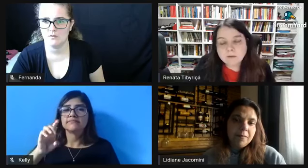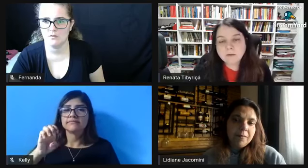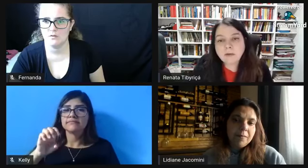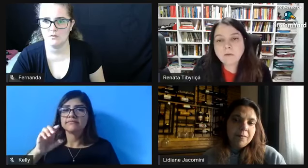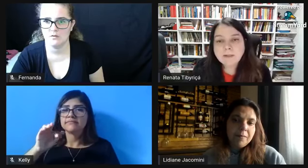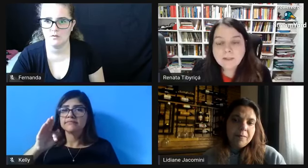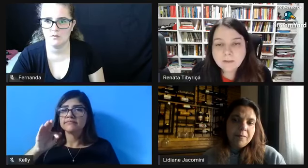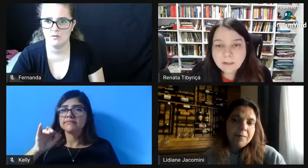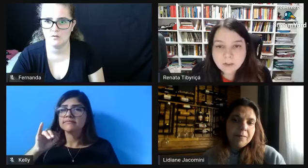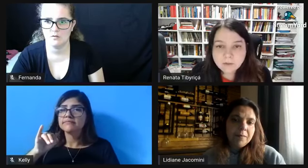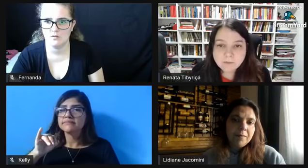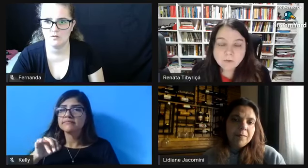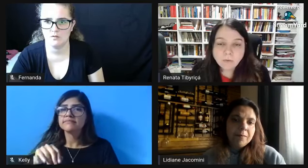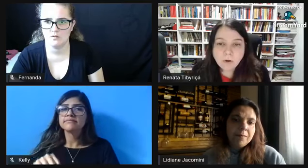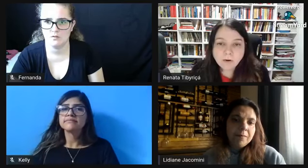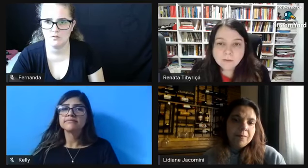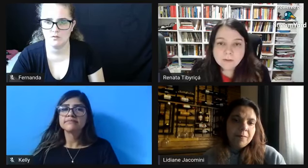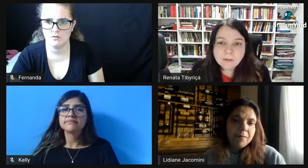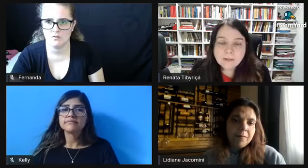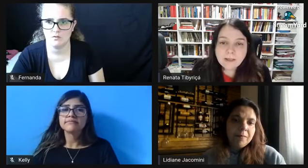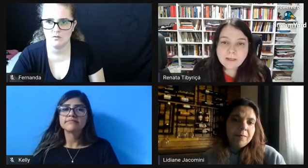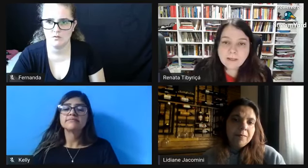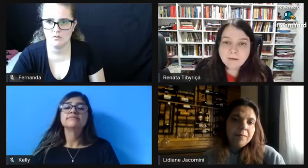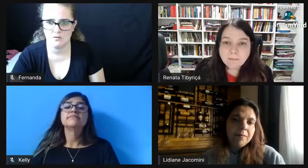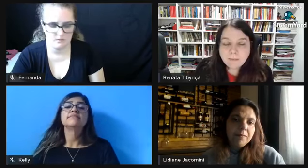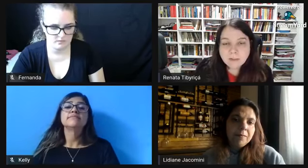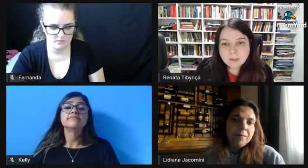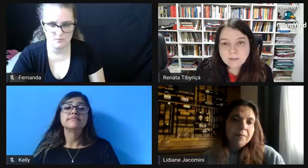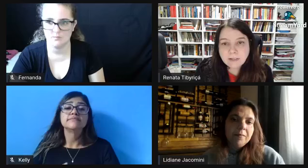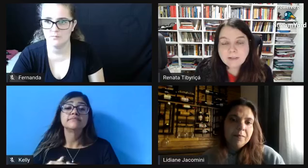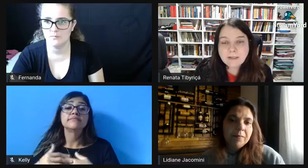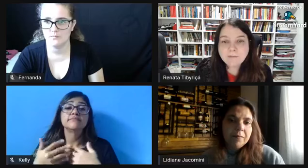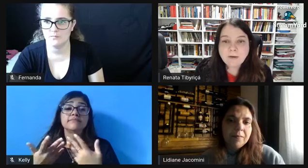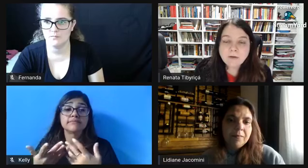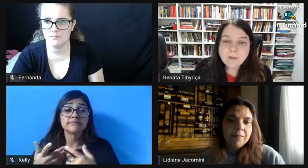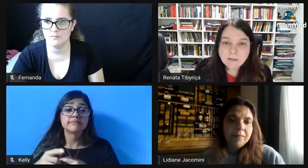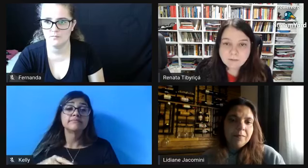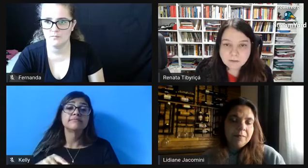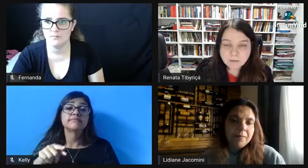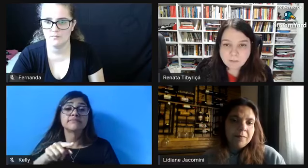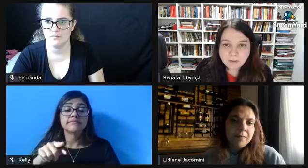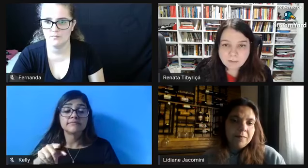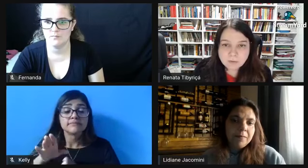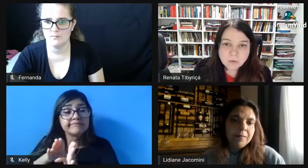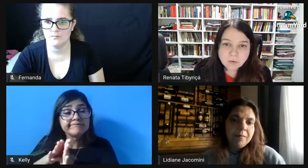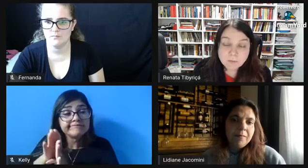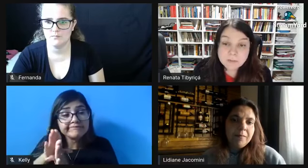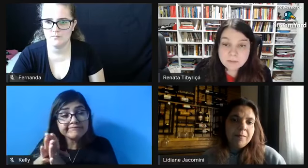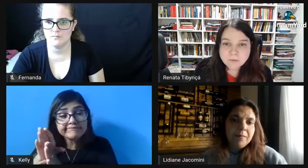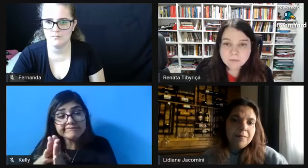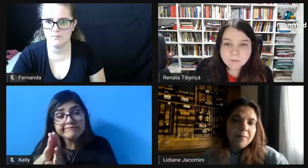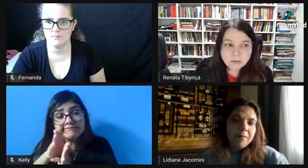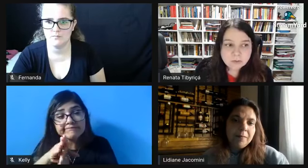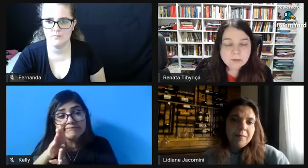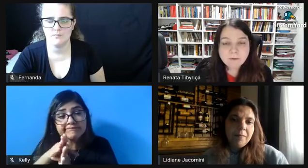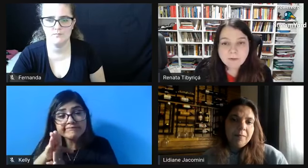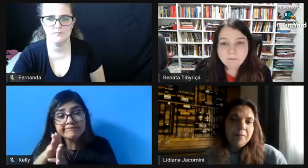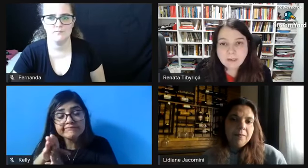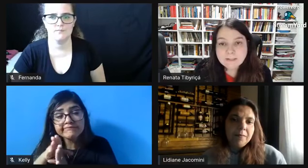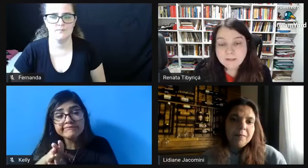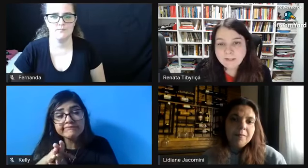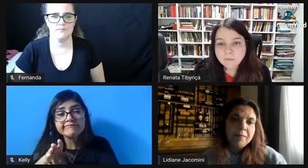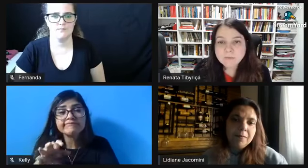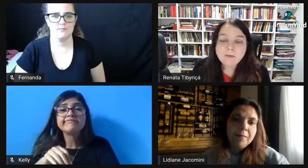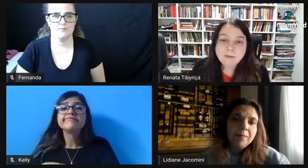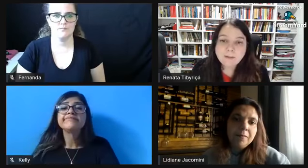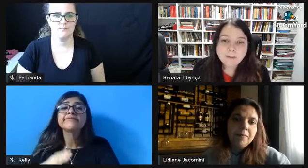DEFI, que é o atendente virtual. E aí, a partir dele, ele vai orientando para que a pessoa... a gente precisa